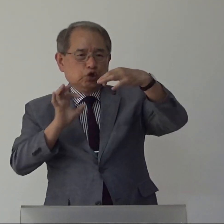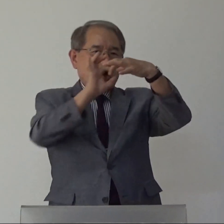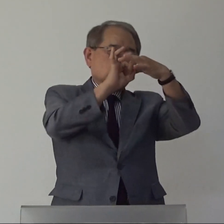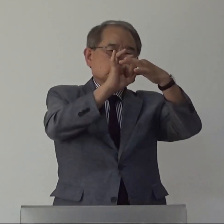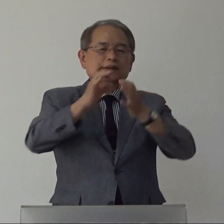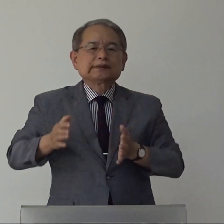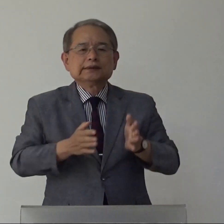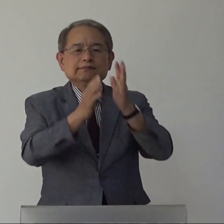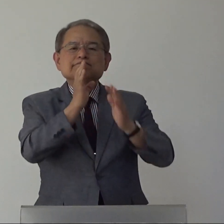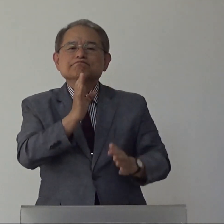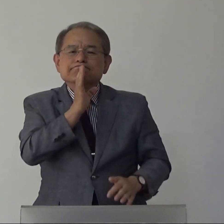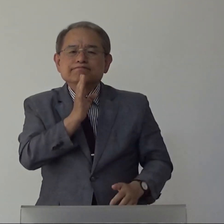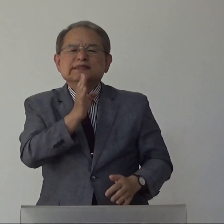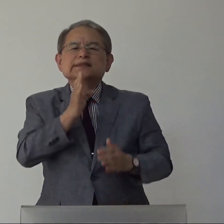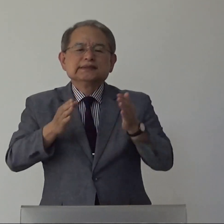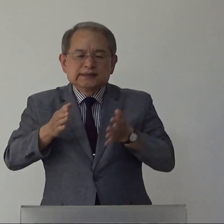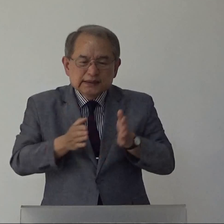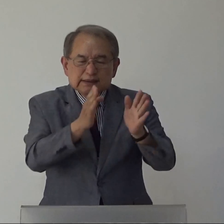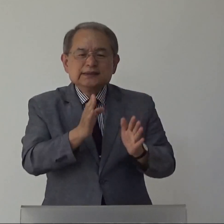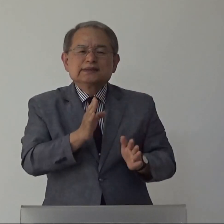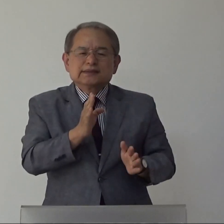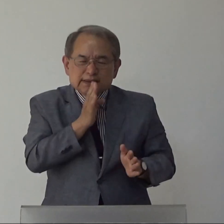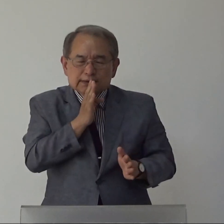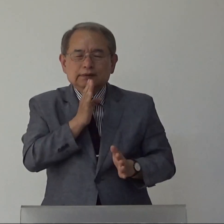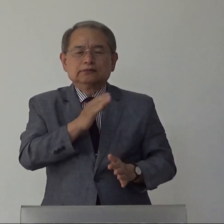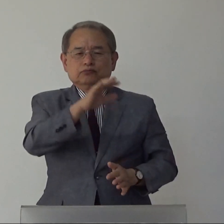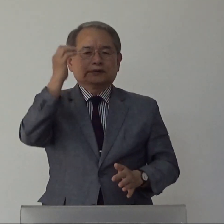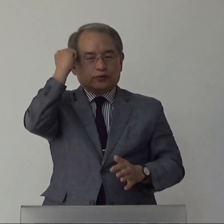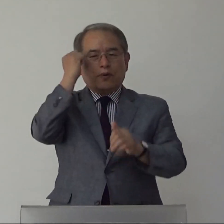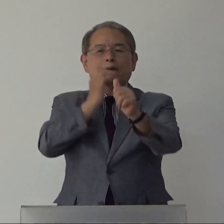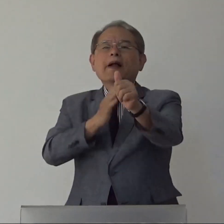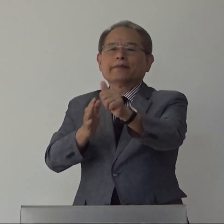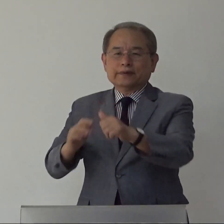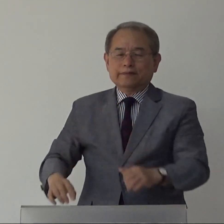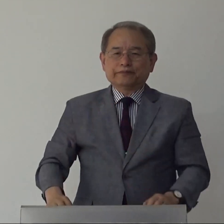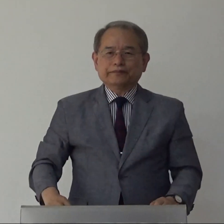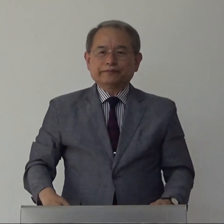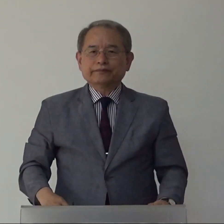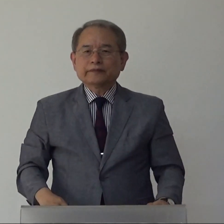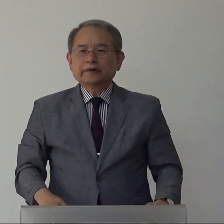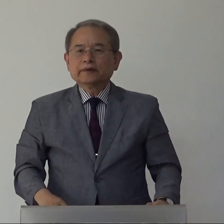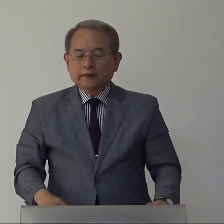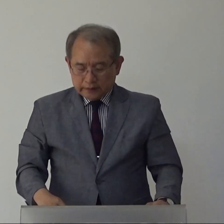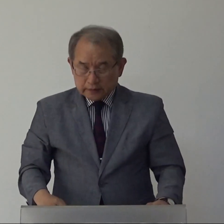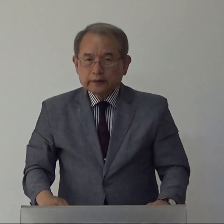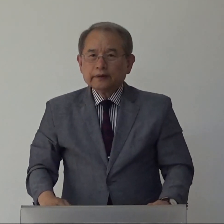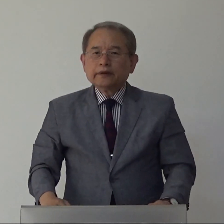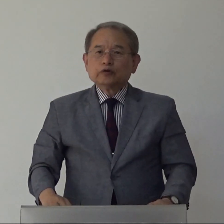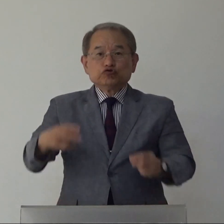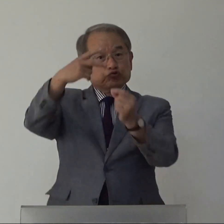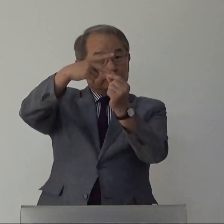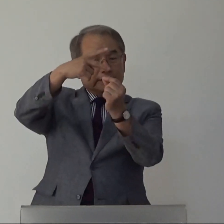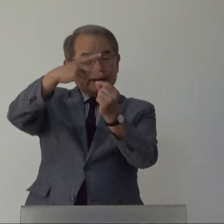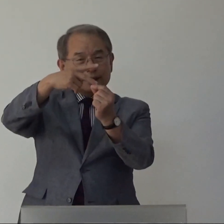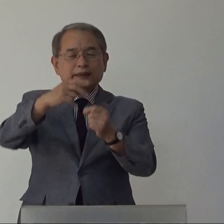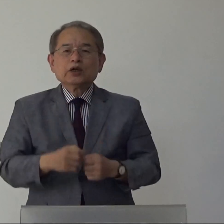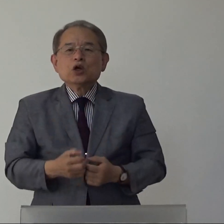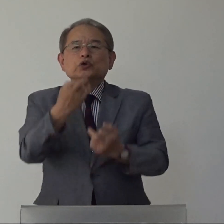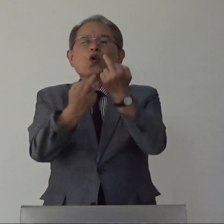받을 수 없습니다. 오직 한 길, 예수 그리스도를 믿고 영접하는 길을 통해서만 우리는